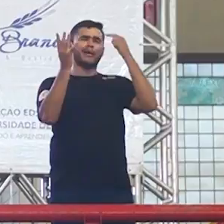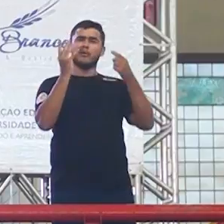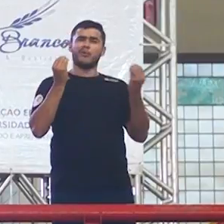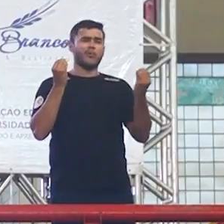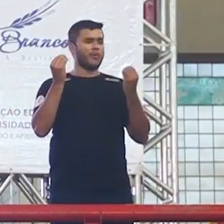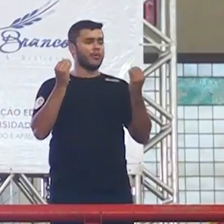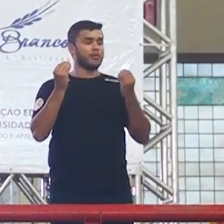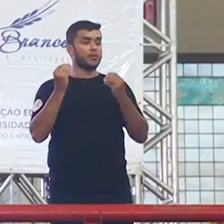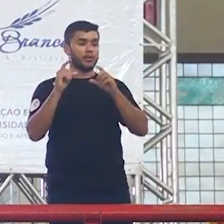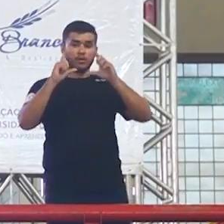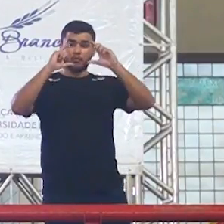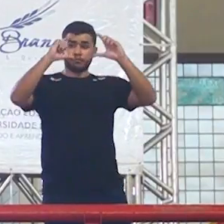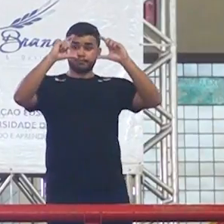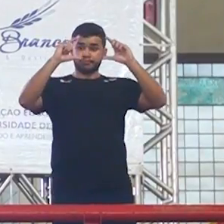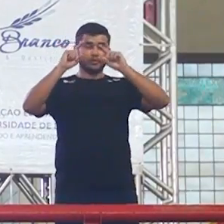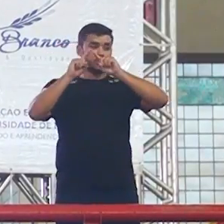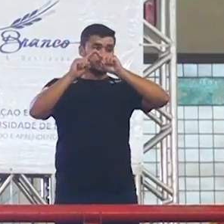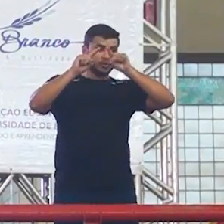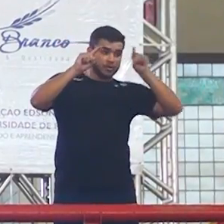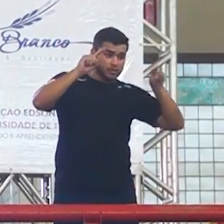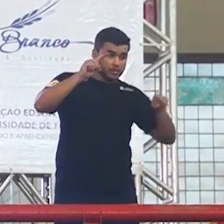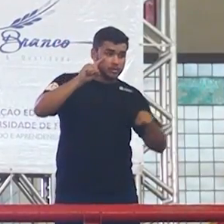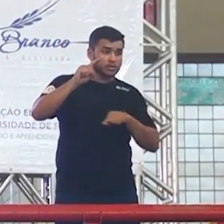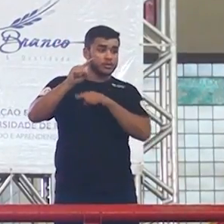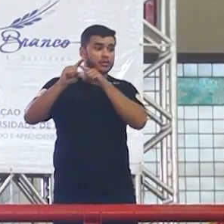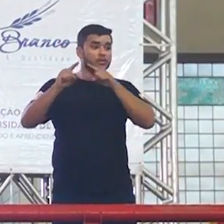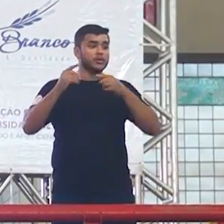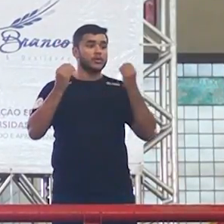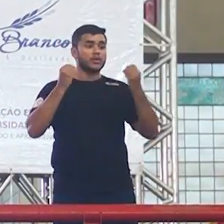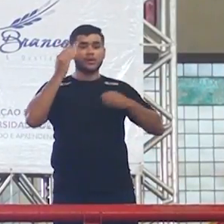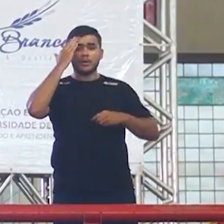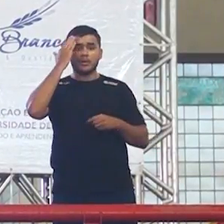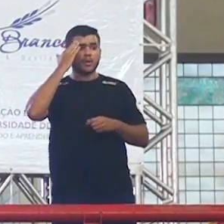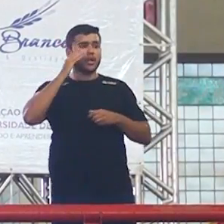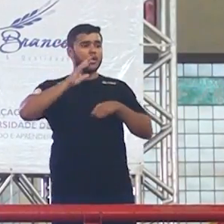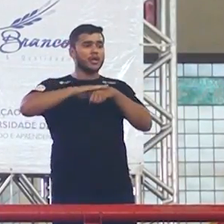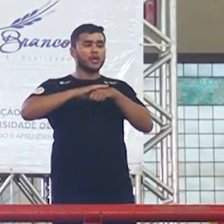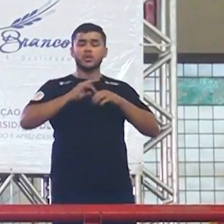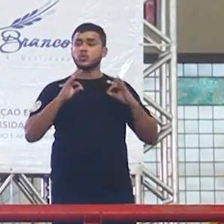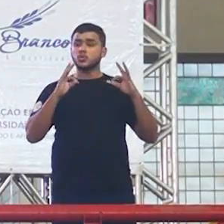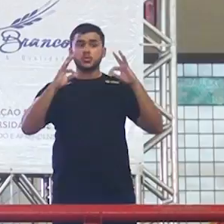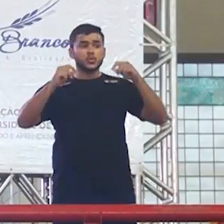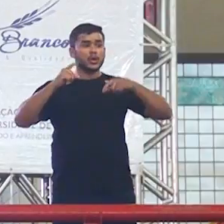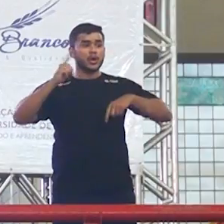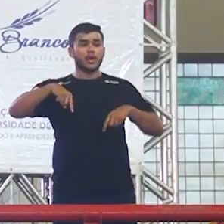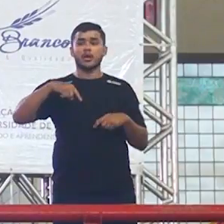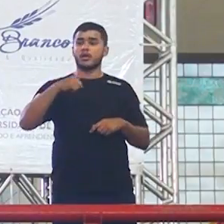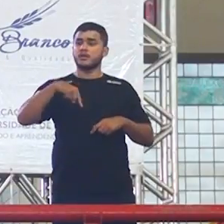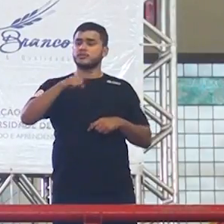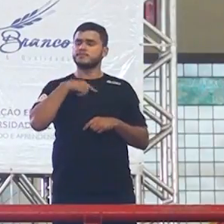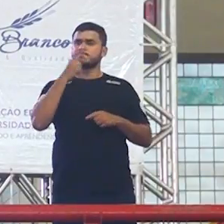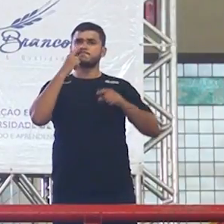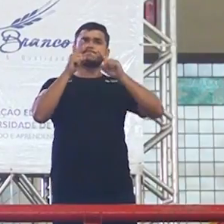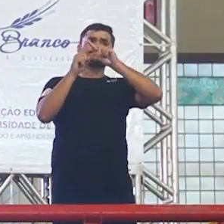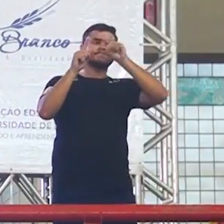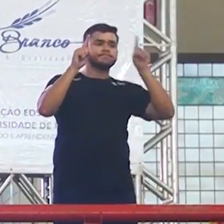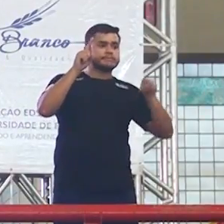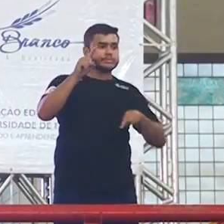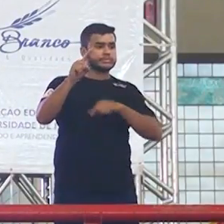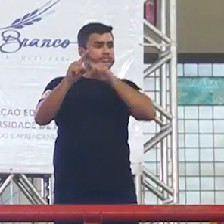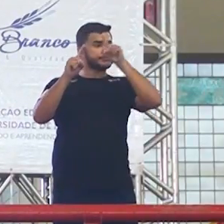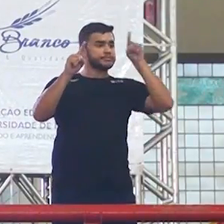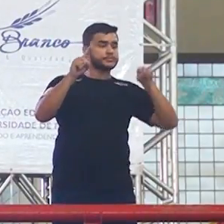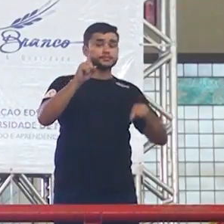isso. Mas como é que nós vamos estudar? Nós vamos estudar o sentido da corrente, o contrário. Olha como é o